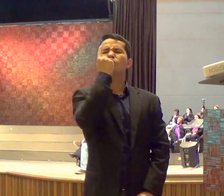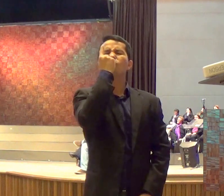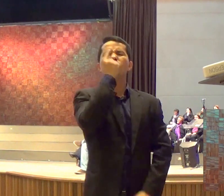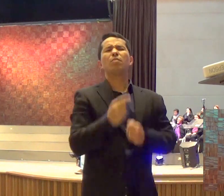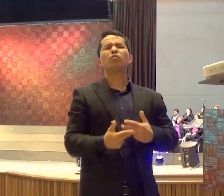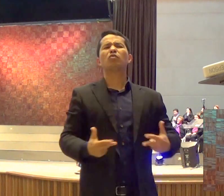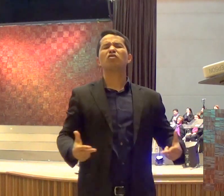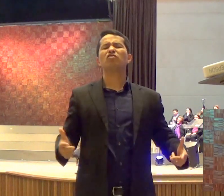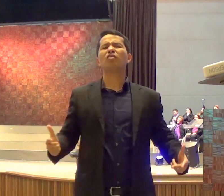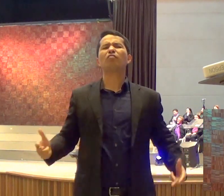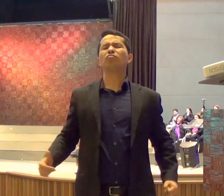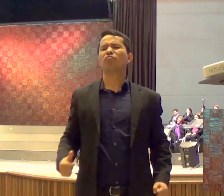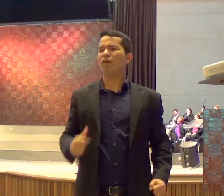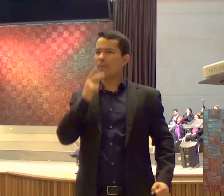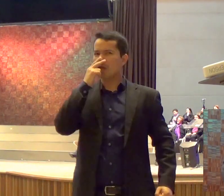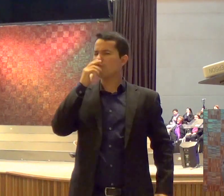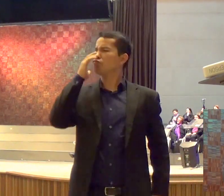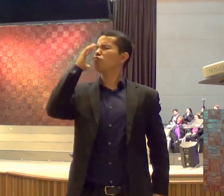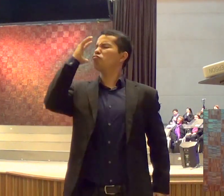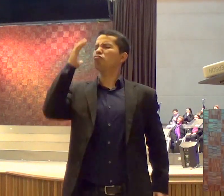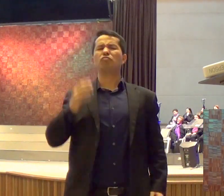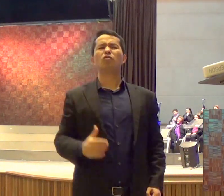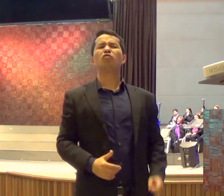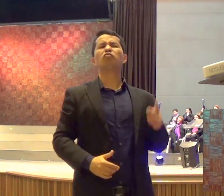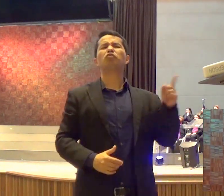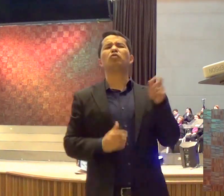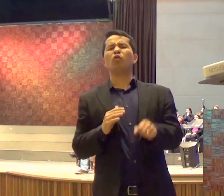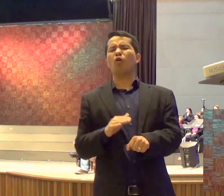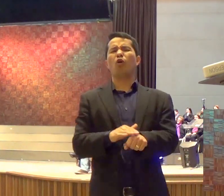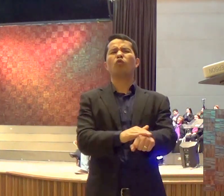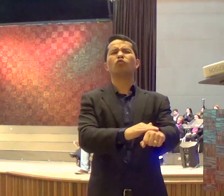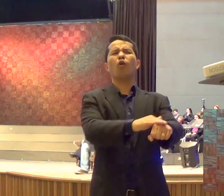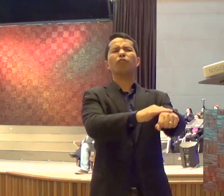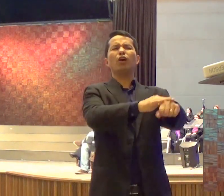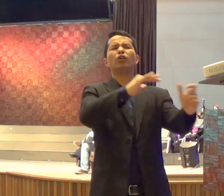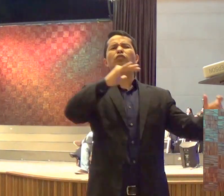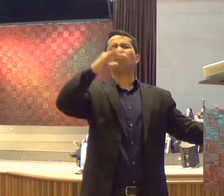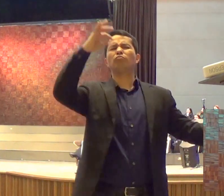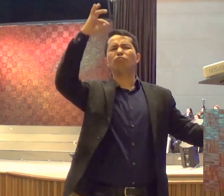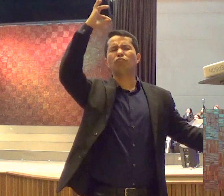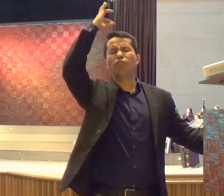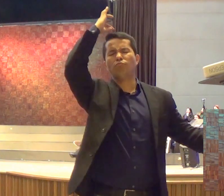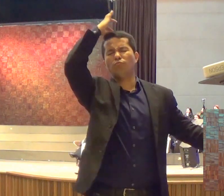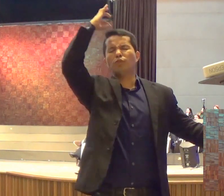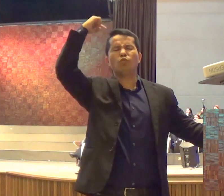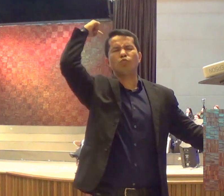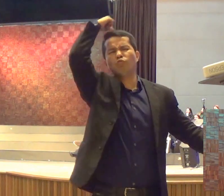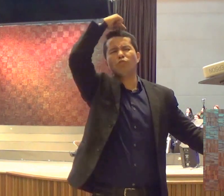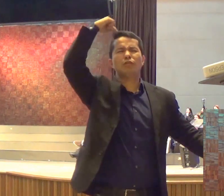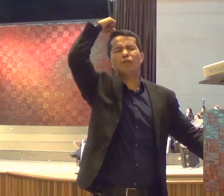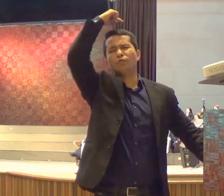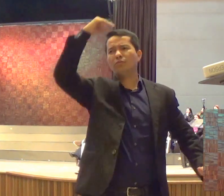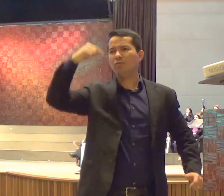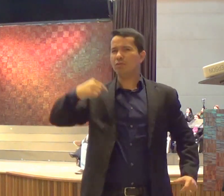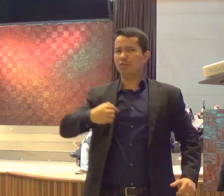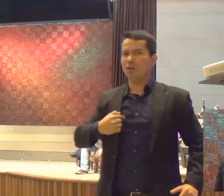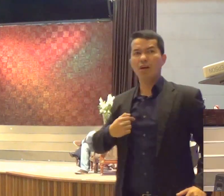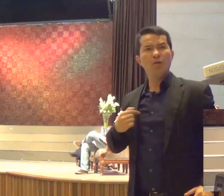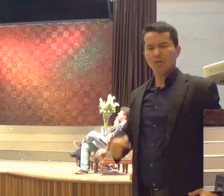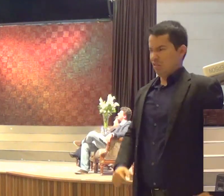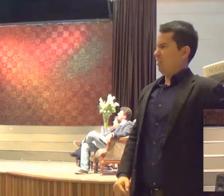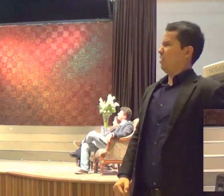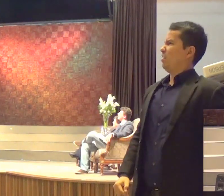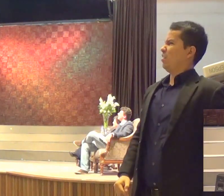conversei converse com o Espírito Santo após eu sair